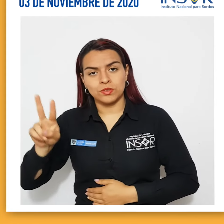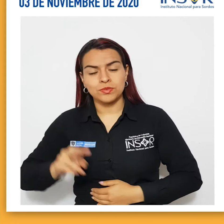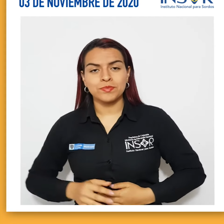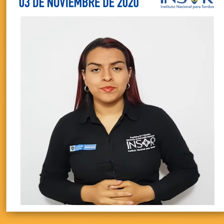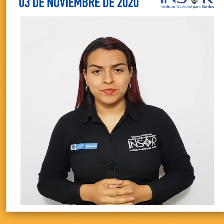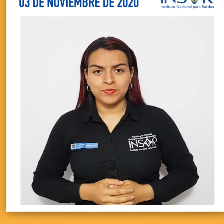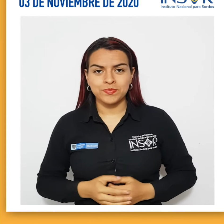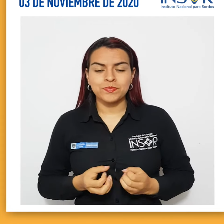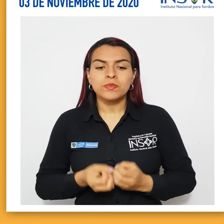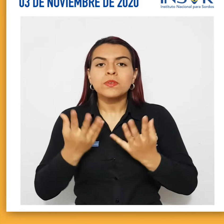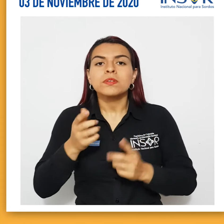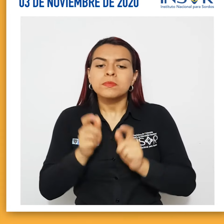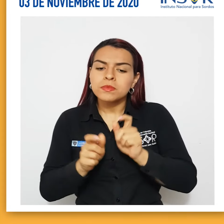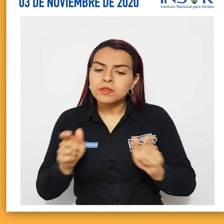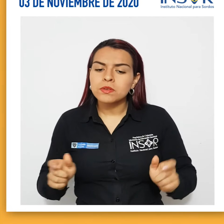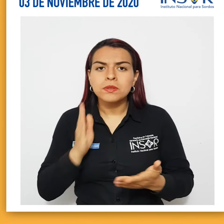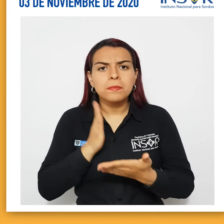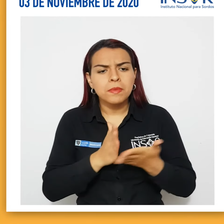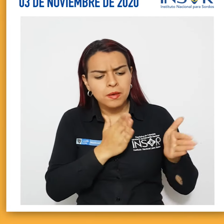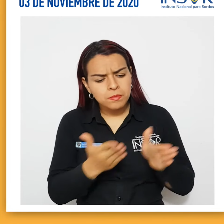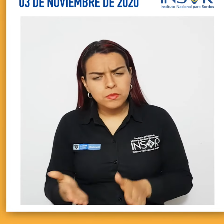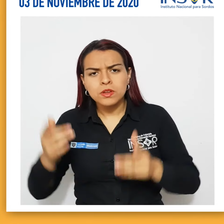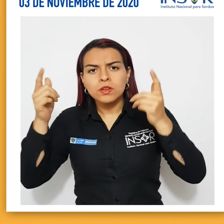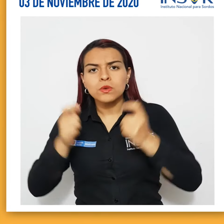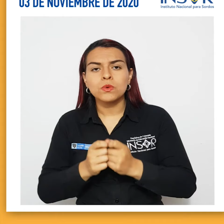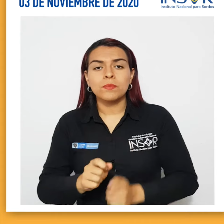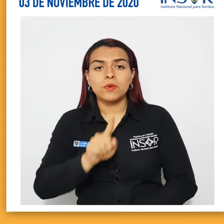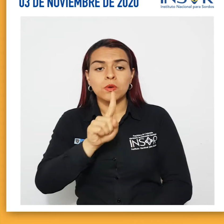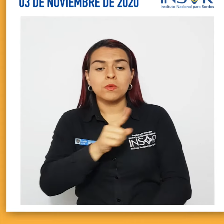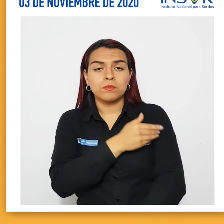47.093.222. Número de personas muertas,